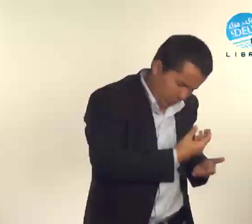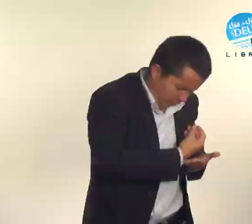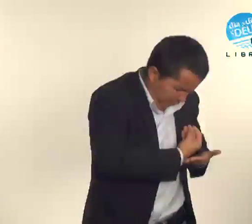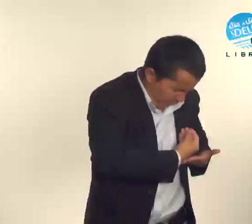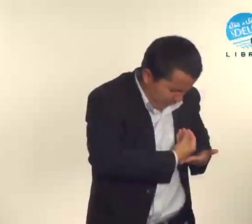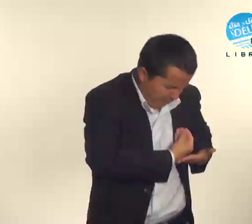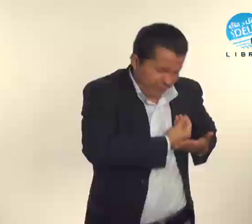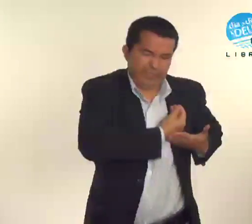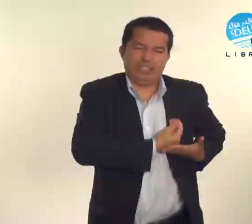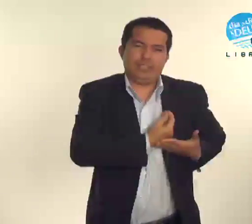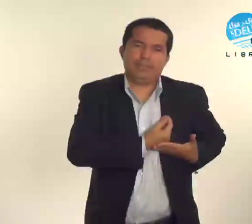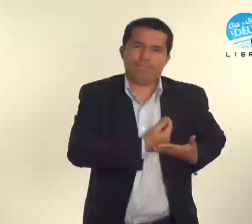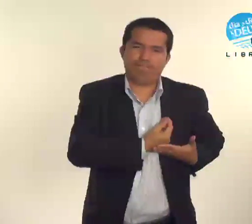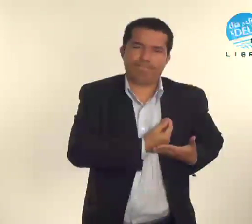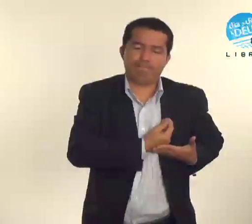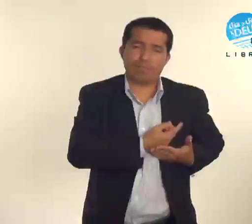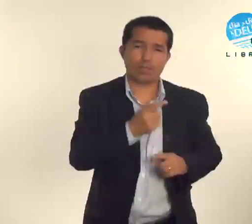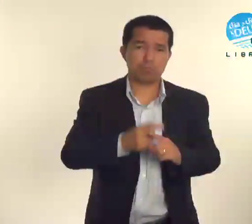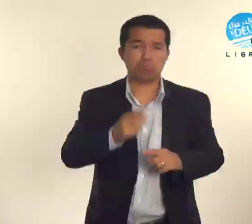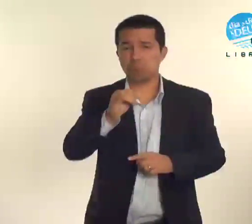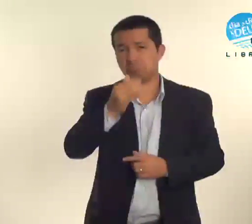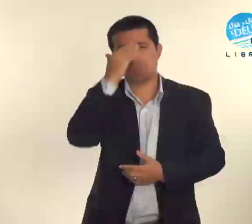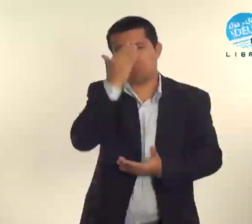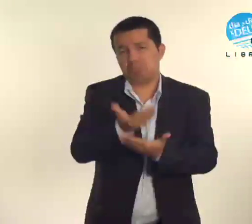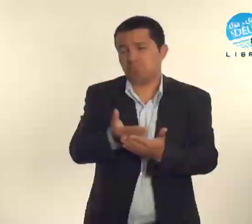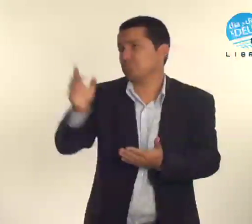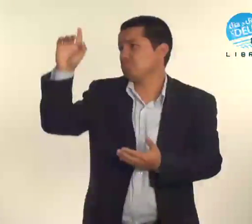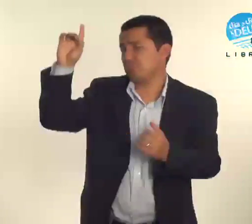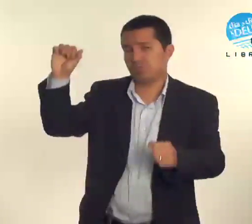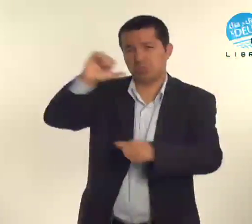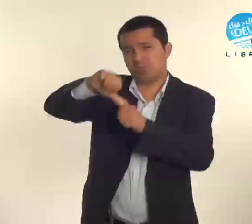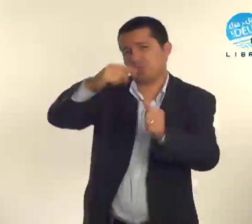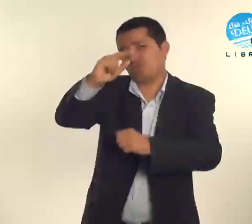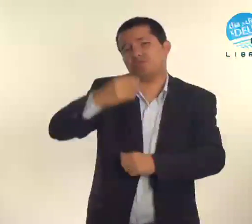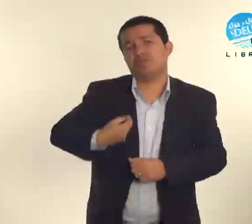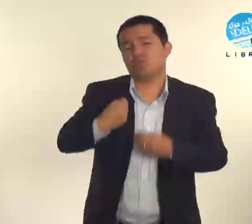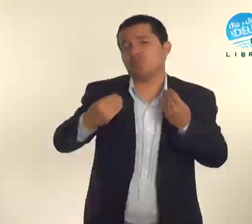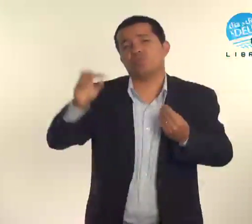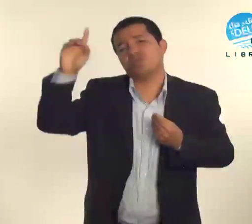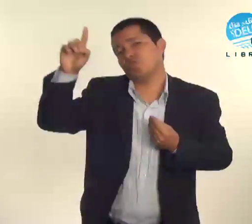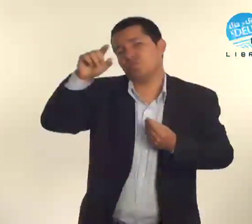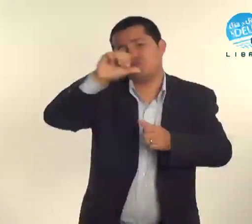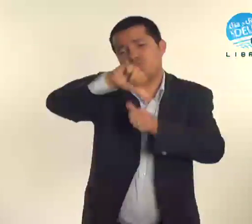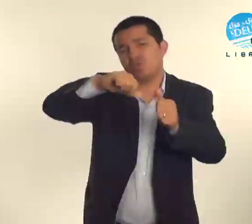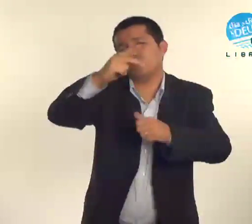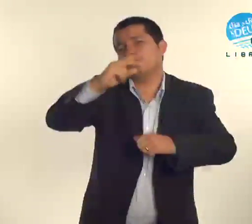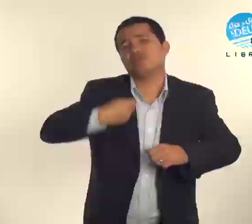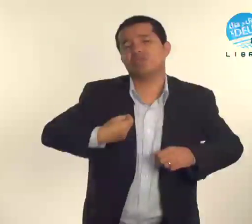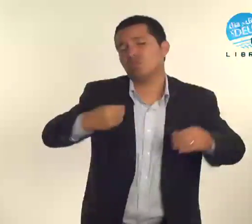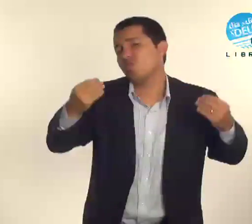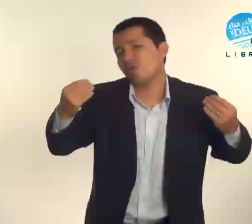eu não crer nisso, como é que eu vou deixar Deus trabalhar os meus valores? Está